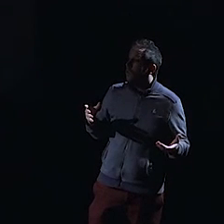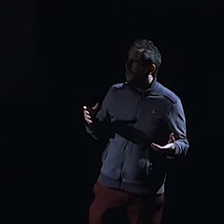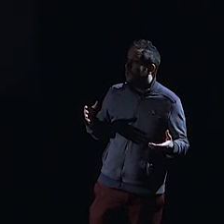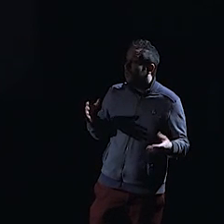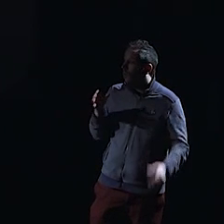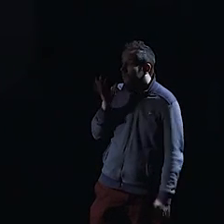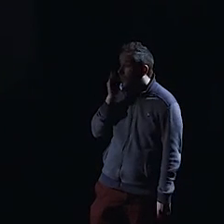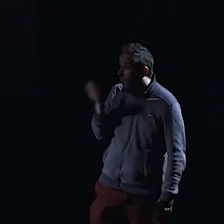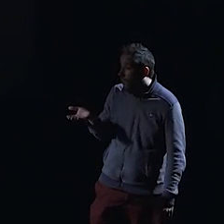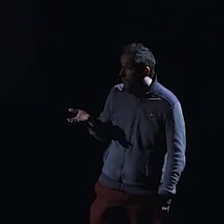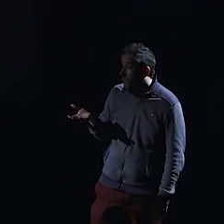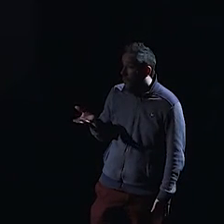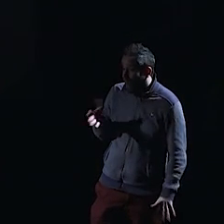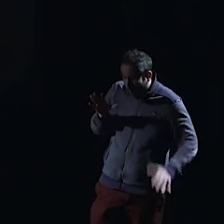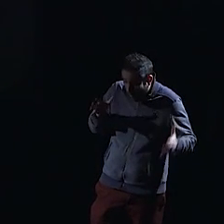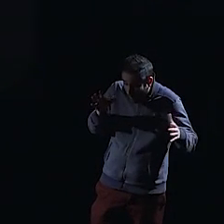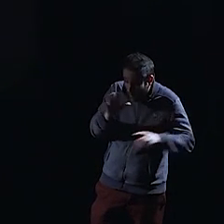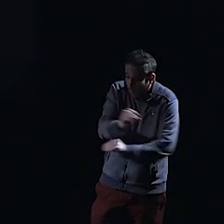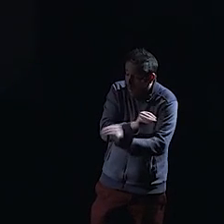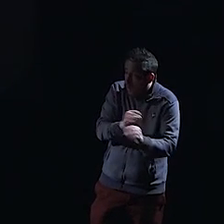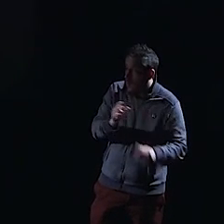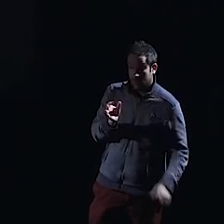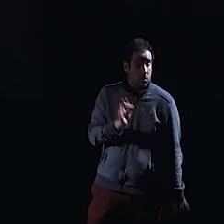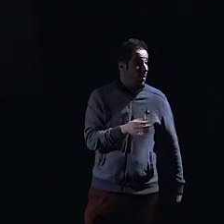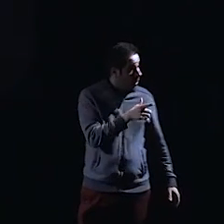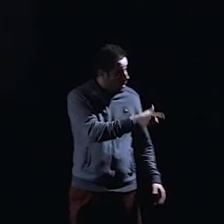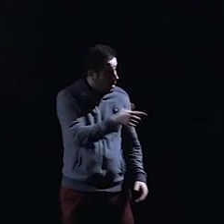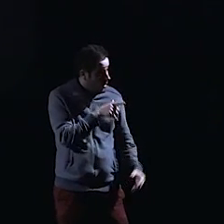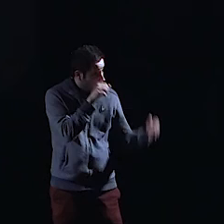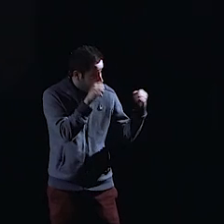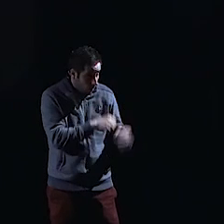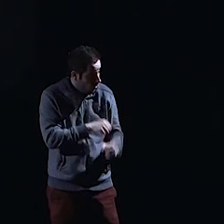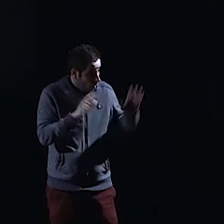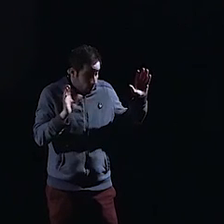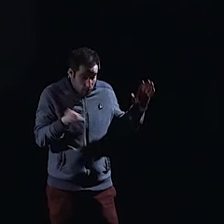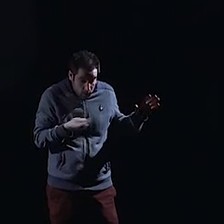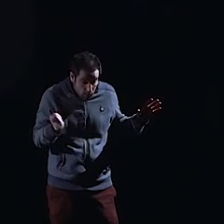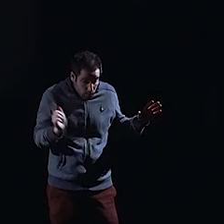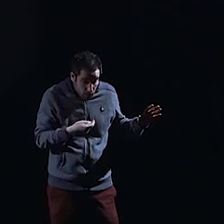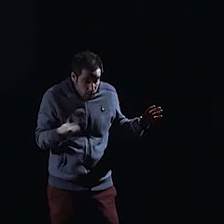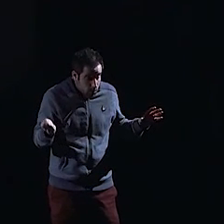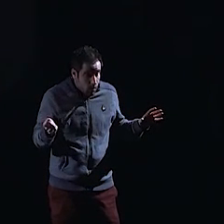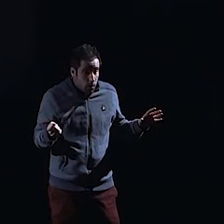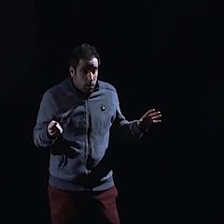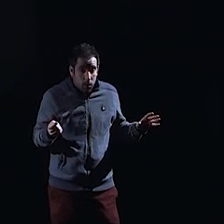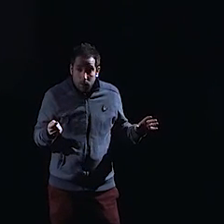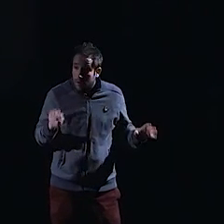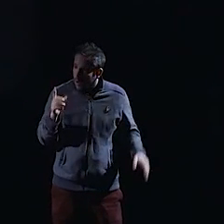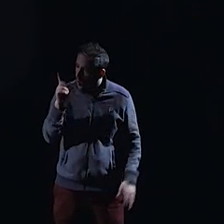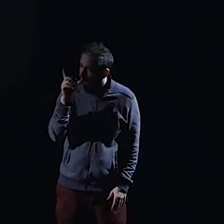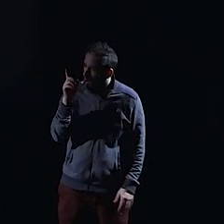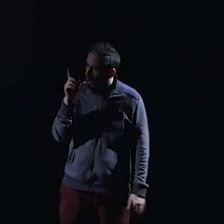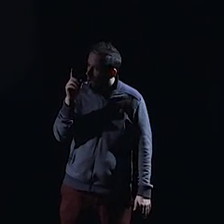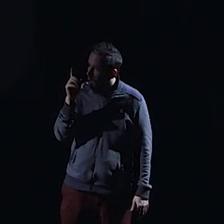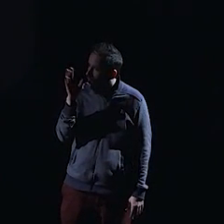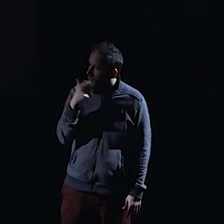C'est minuscule. Ouais. Mais je suis en total accord avec toi. Bien sûr. C'est difficile. J'ai jamais dit que